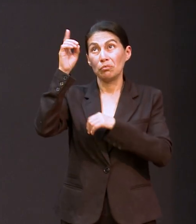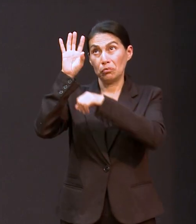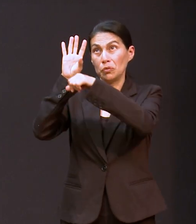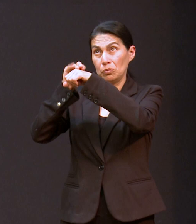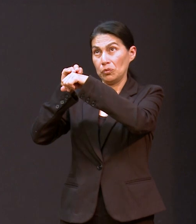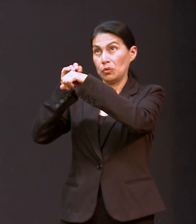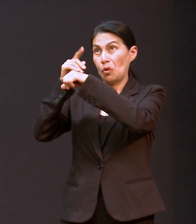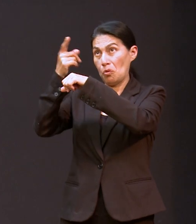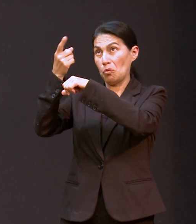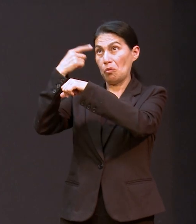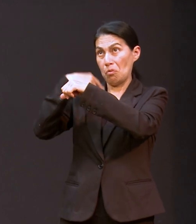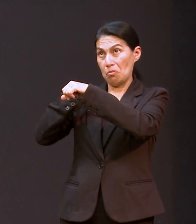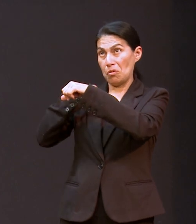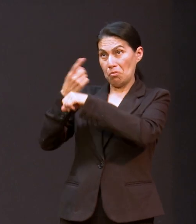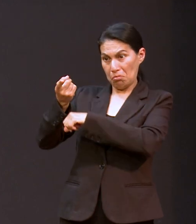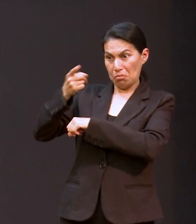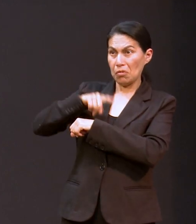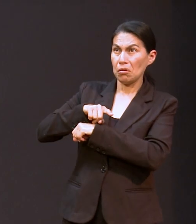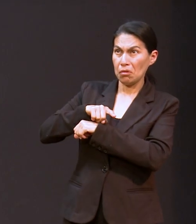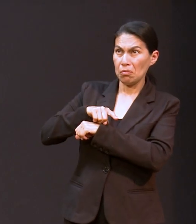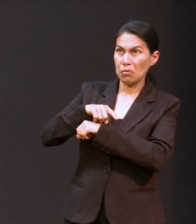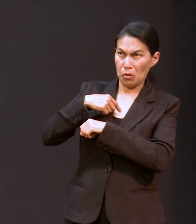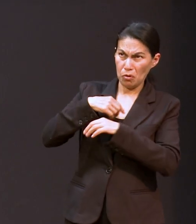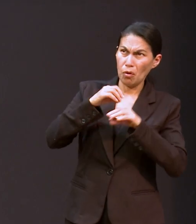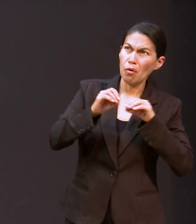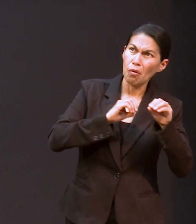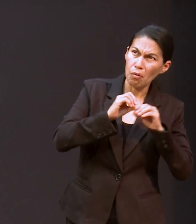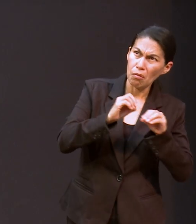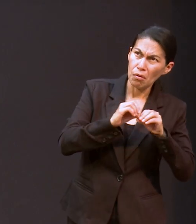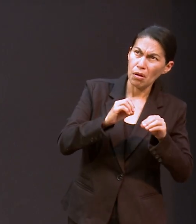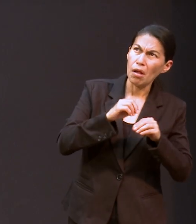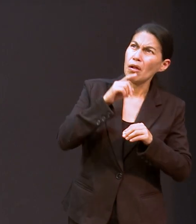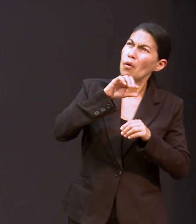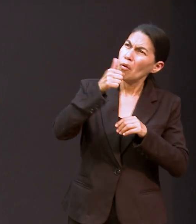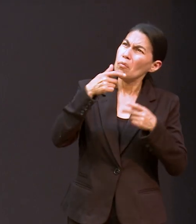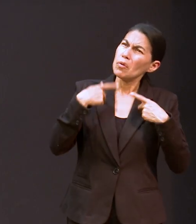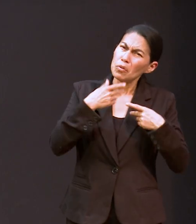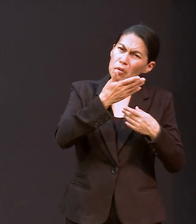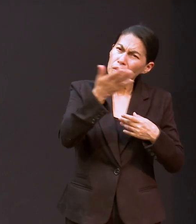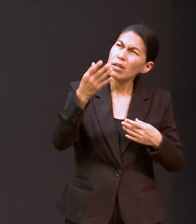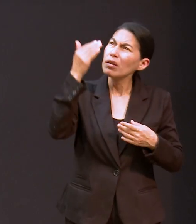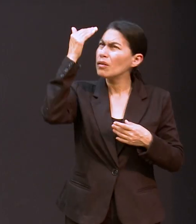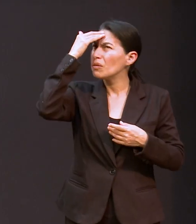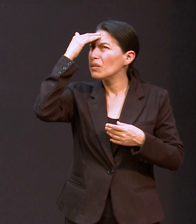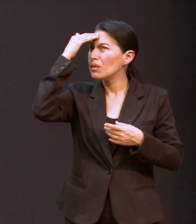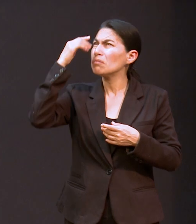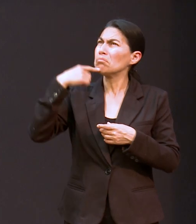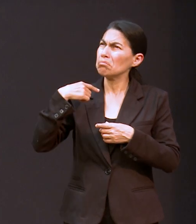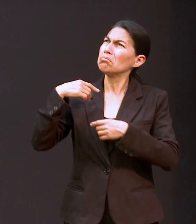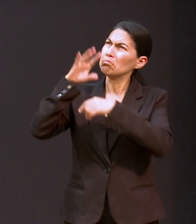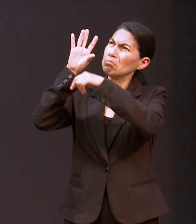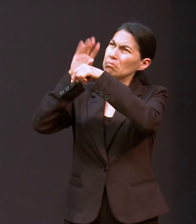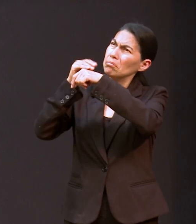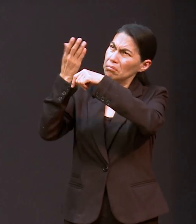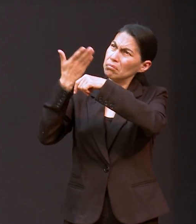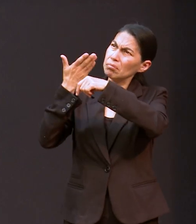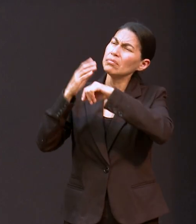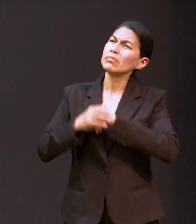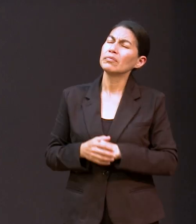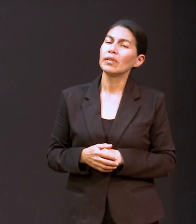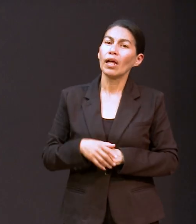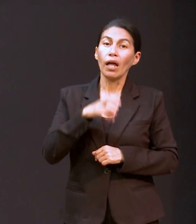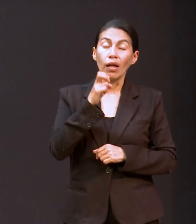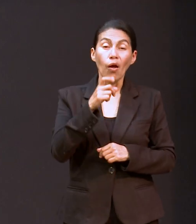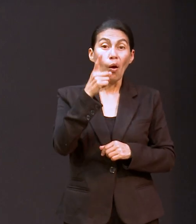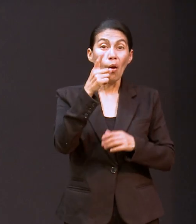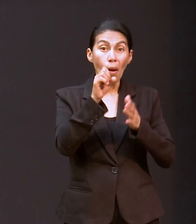te doy permiso para mandarme al a la borrarme para que tú para que otros puedan conocerse y como en un